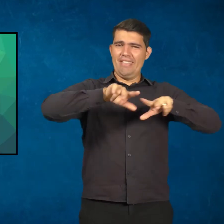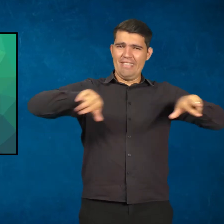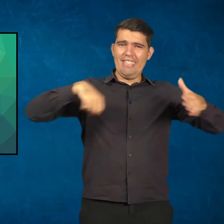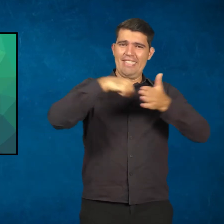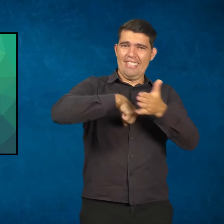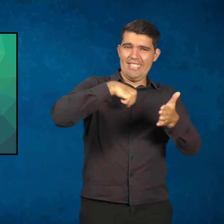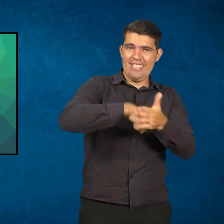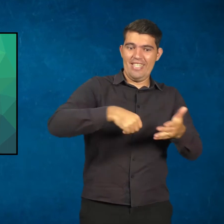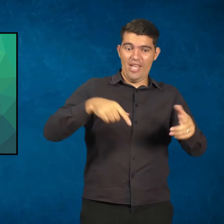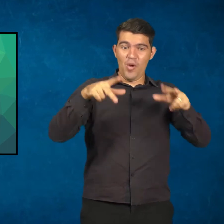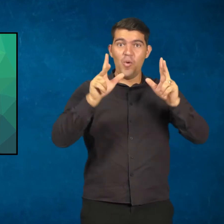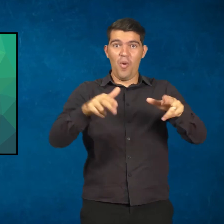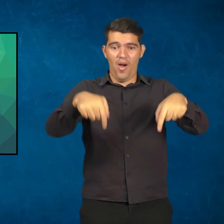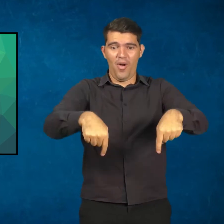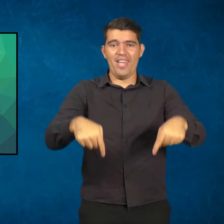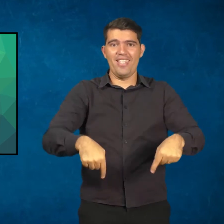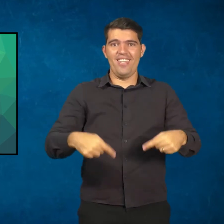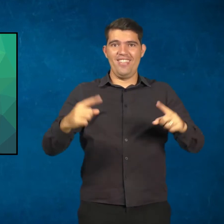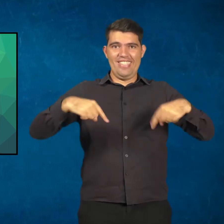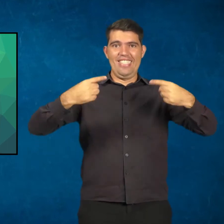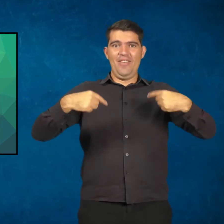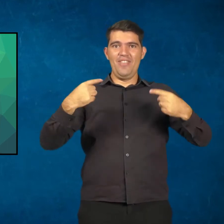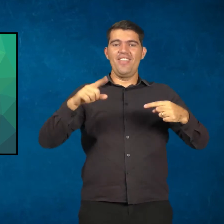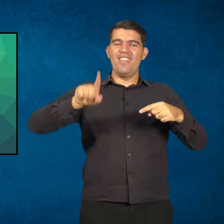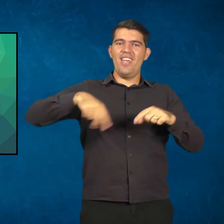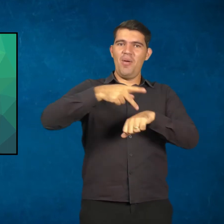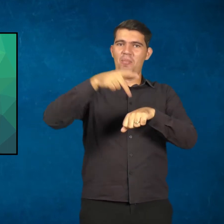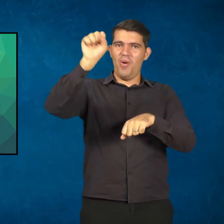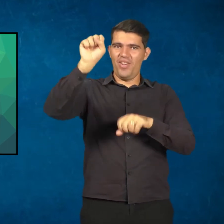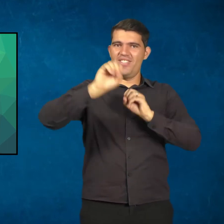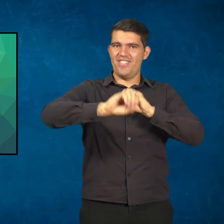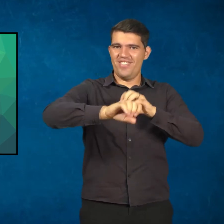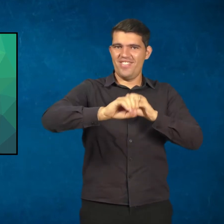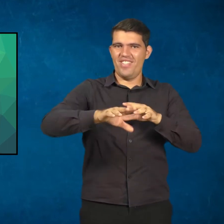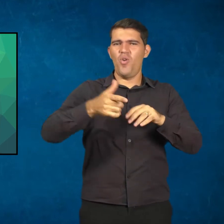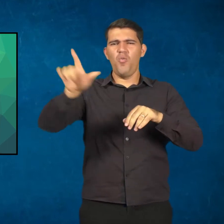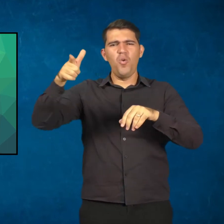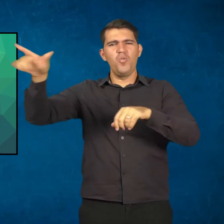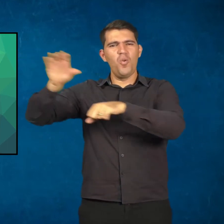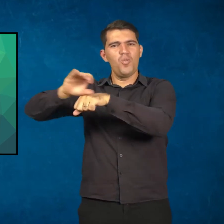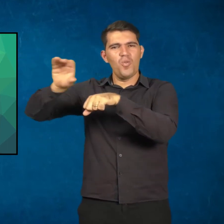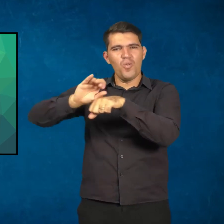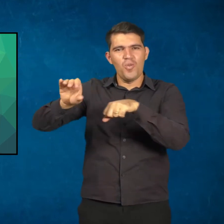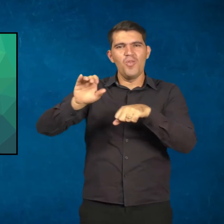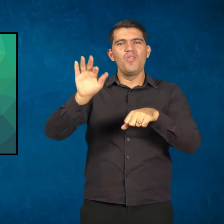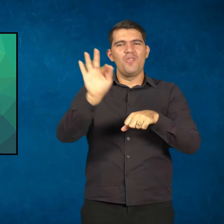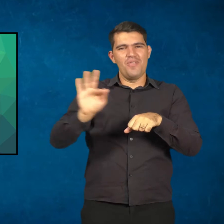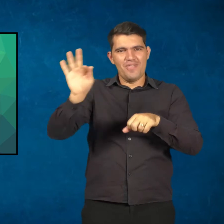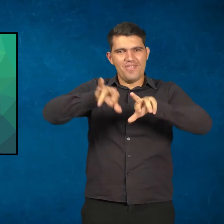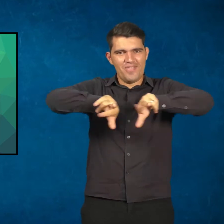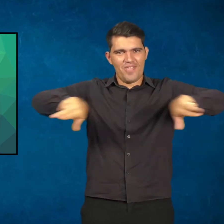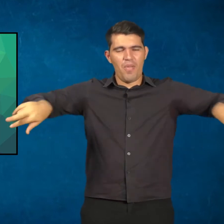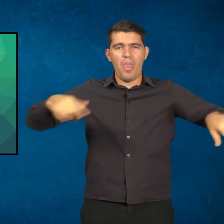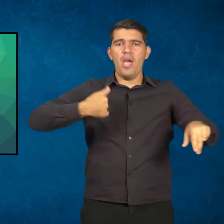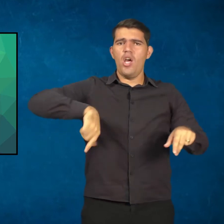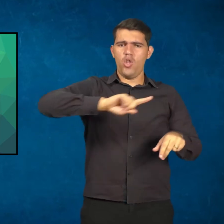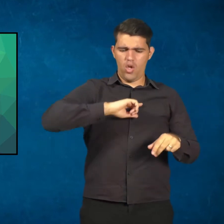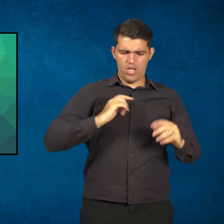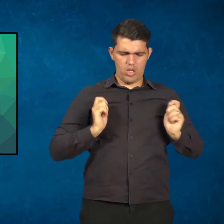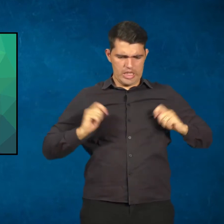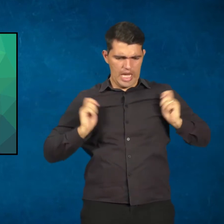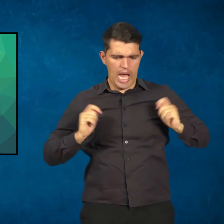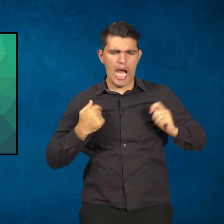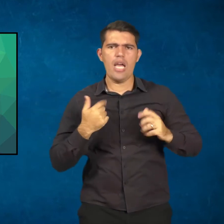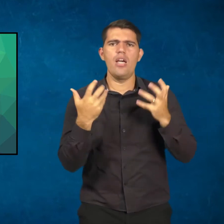de pós-graduação em docência e outros cursos de formação. Desafios de explorar nossas potencialidades, de